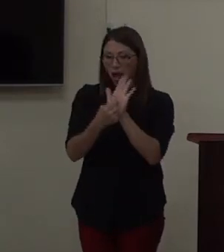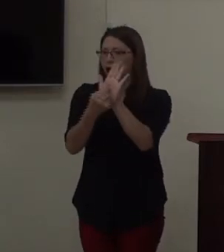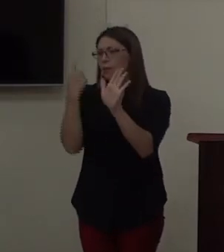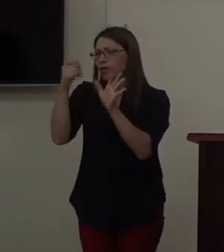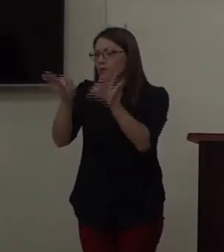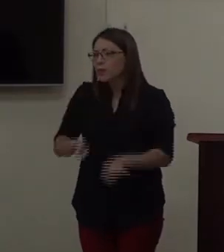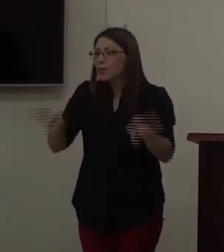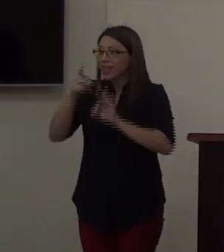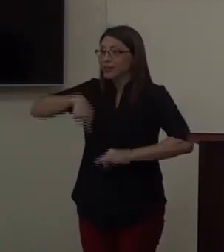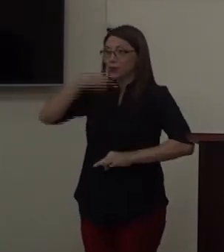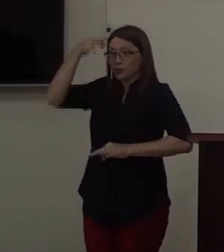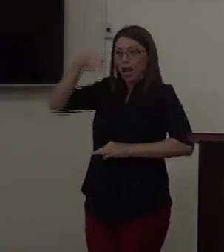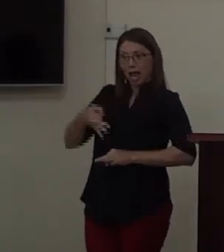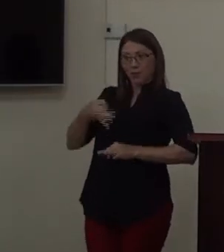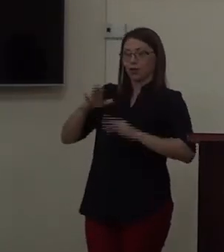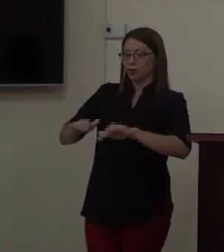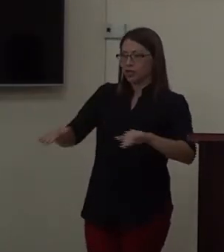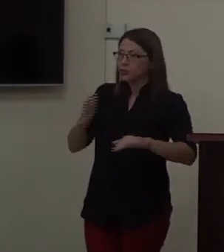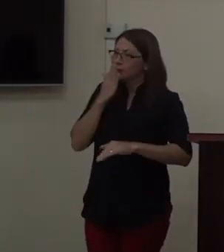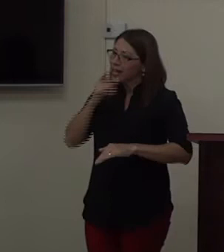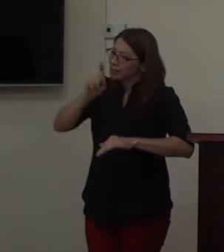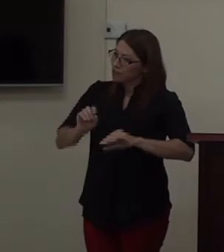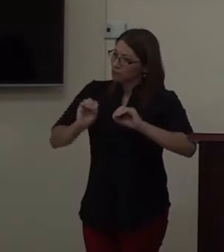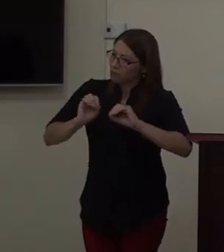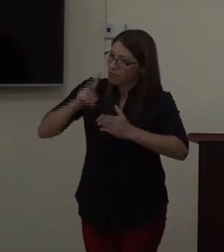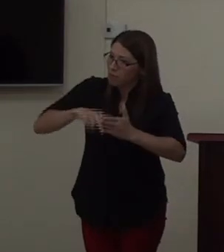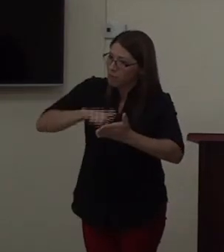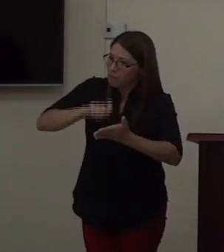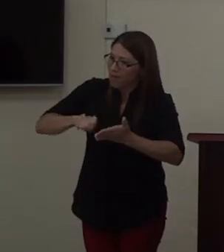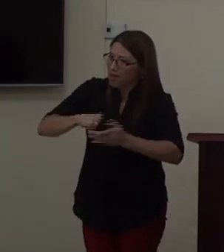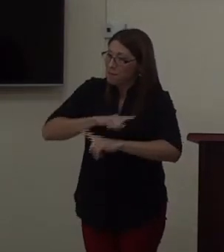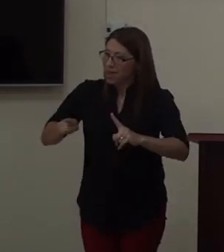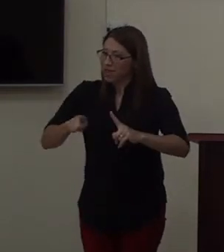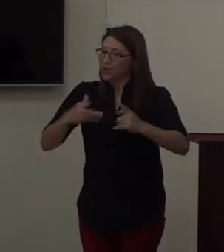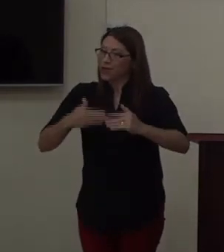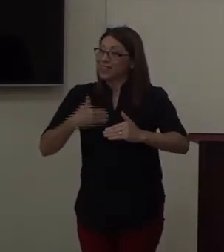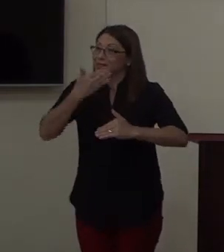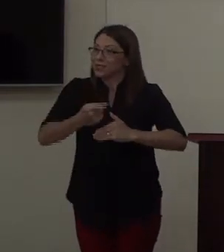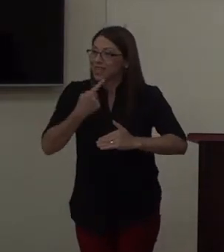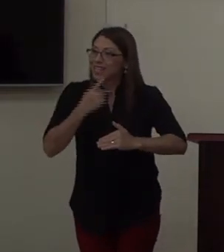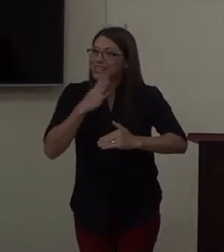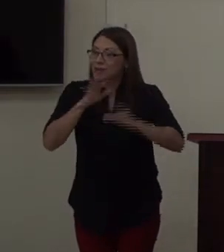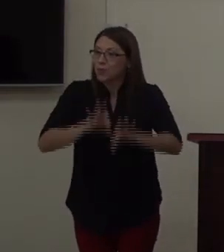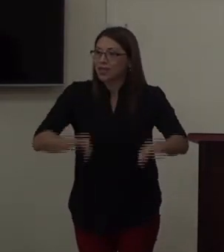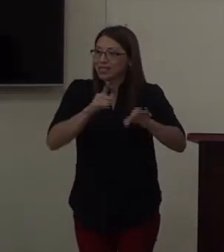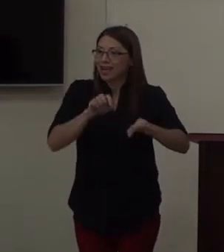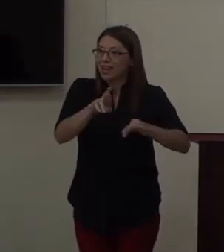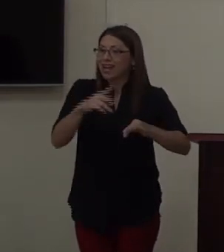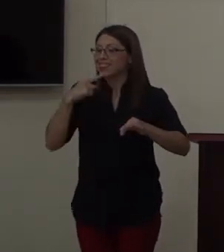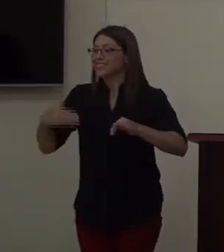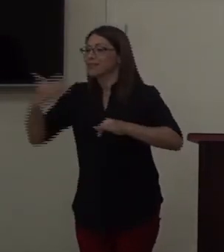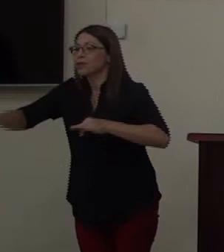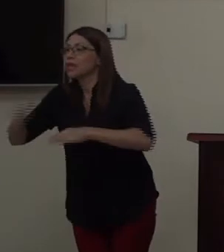niños indígenas. Pero, al mismo tiempo, después de decir la importancia del Cabeca, dice: todo hombre es parte de una sociedad humana y por